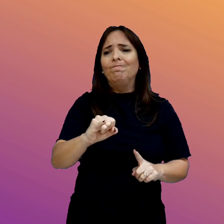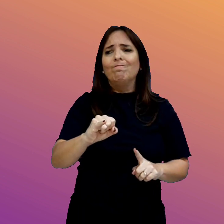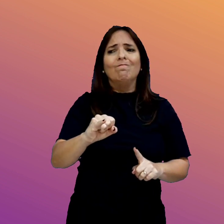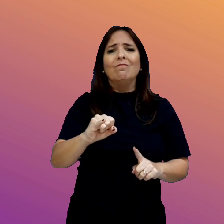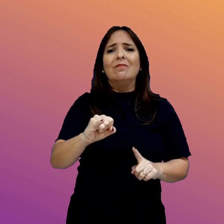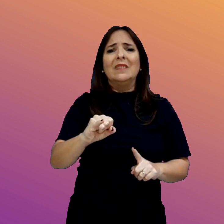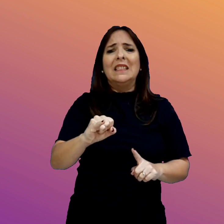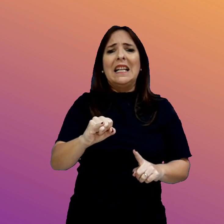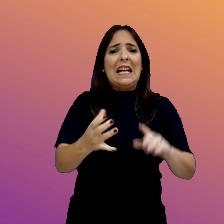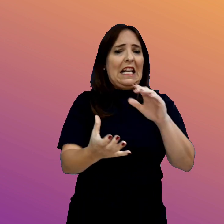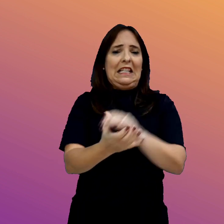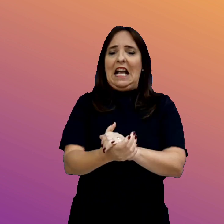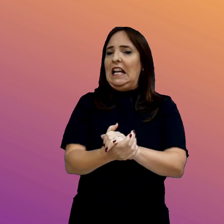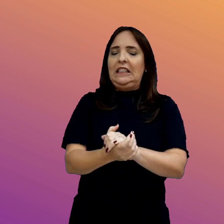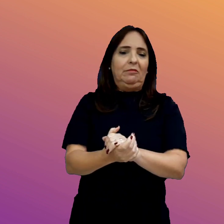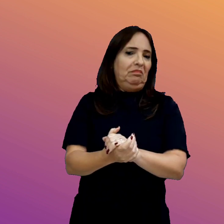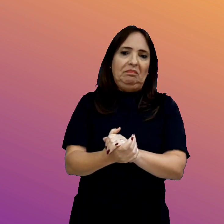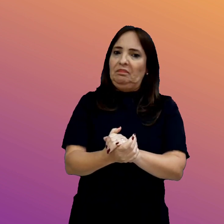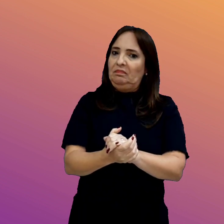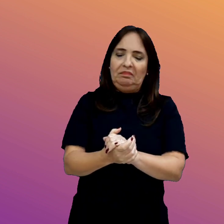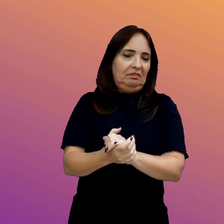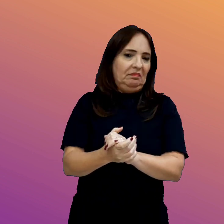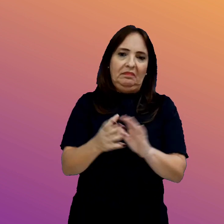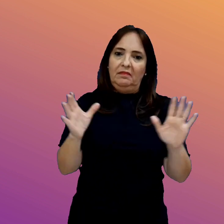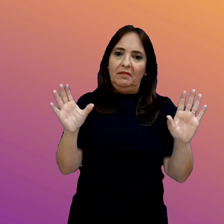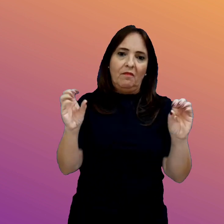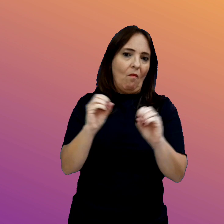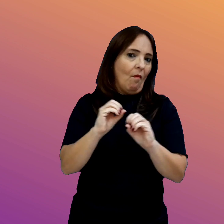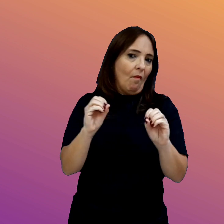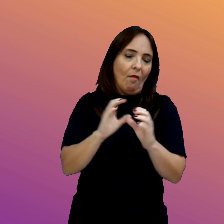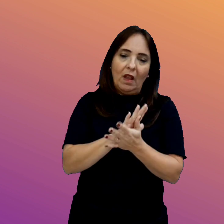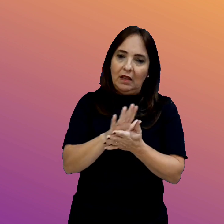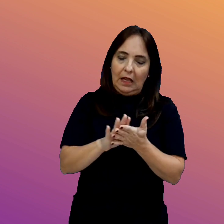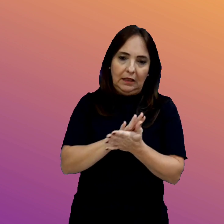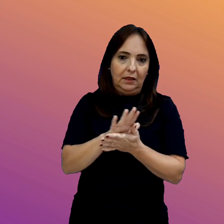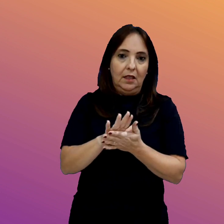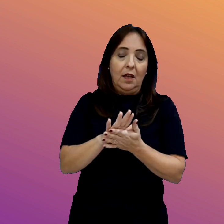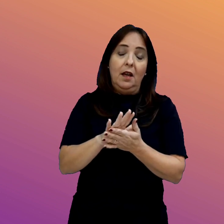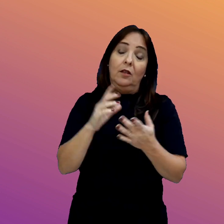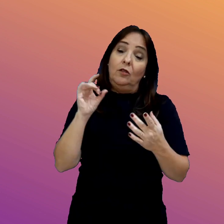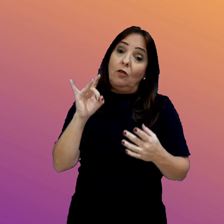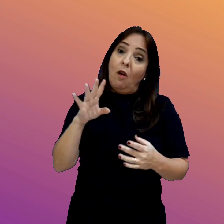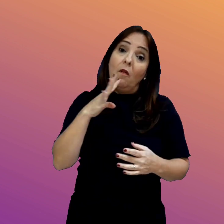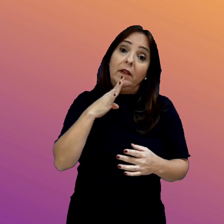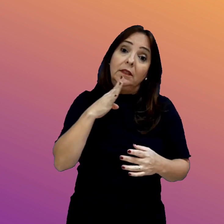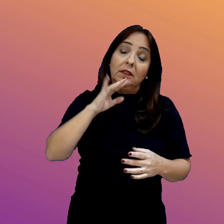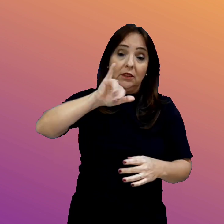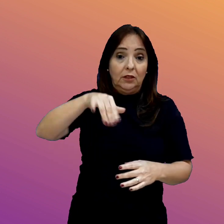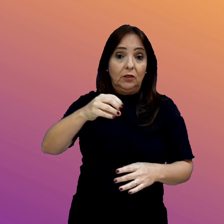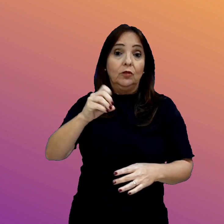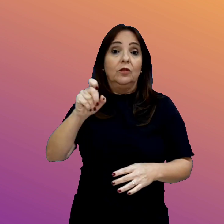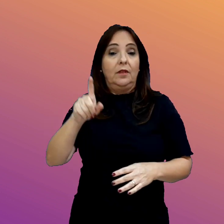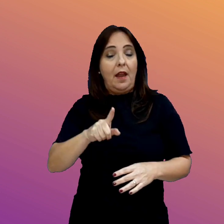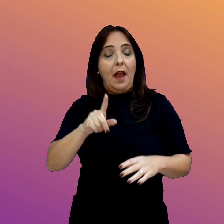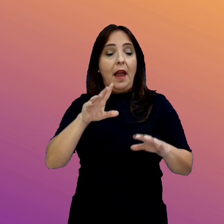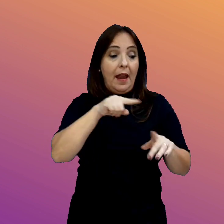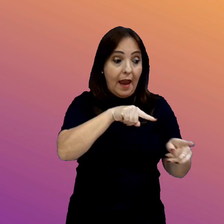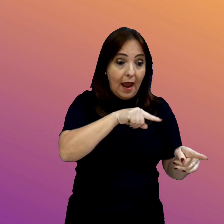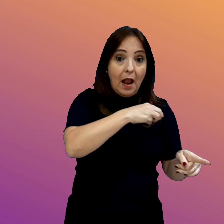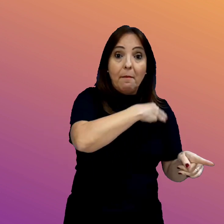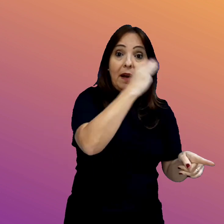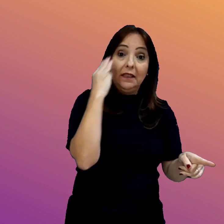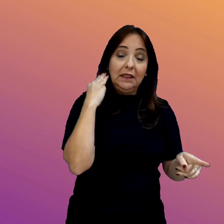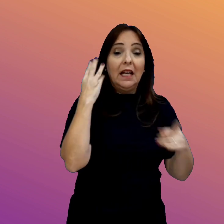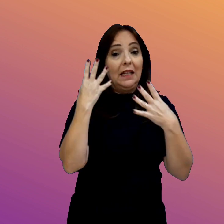era prometida a José. E o desafio que foi dado a Maria, ela aceitou de coração. Então, às